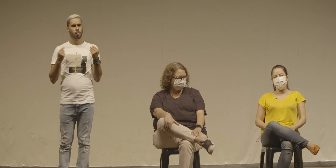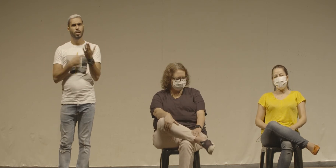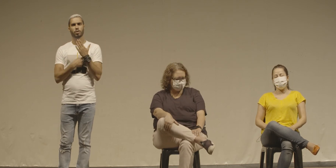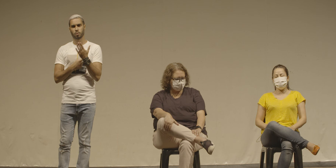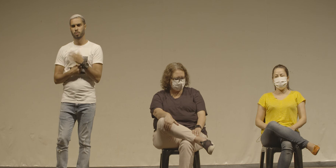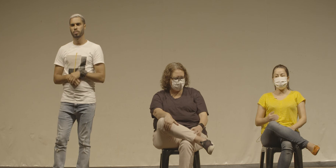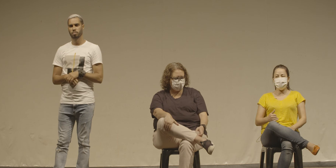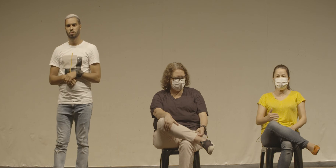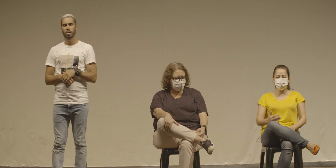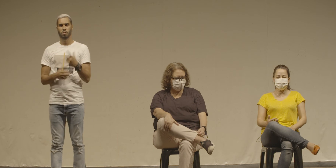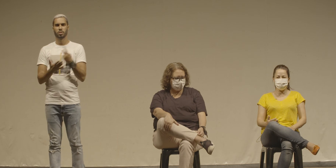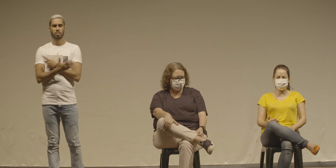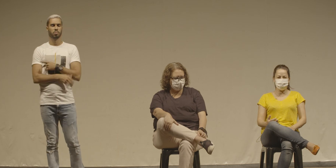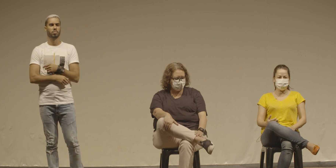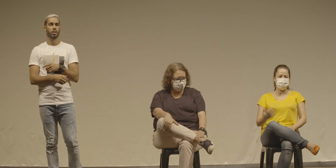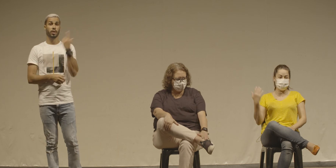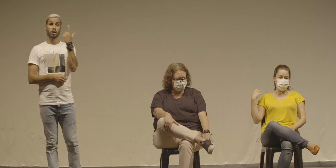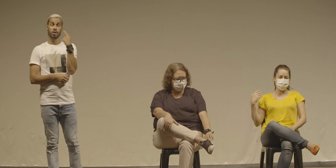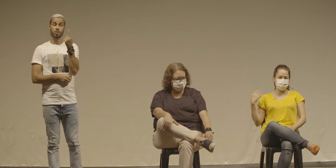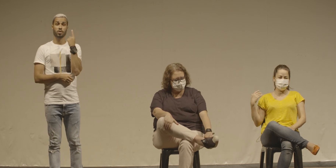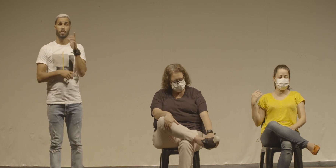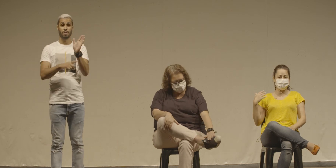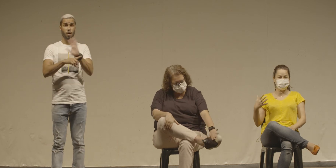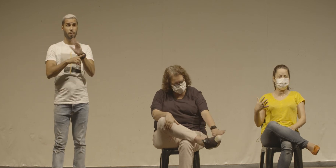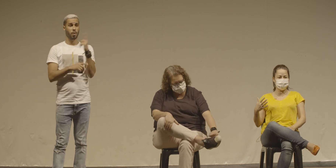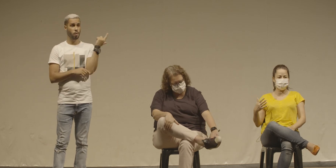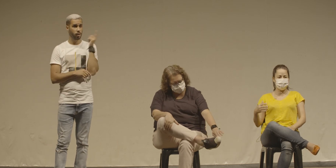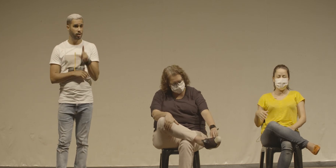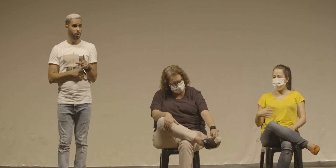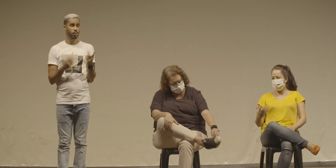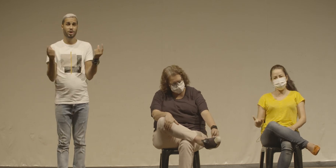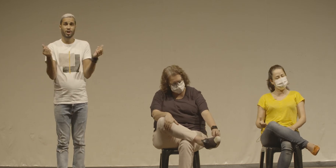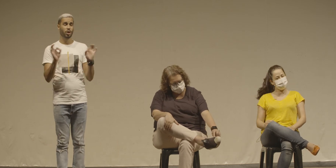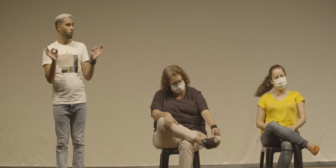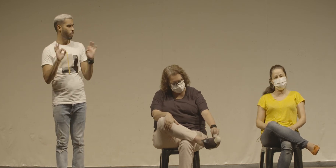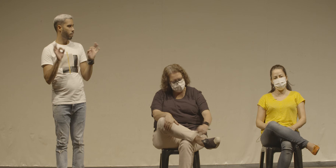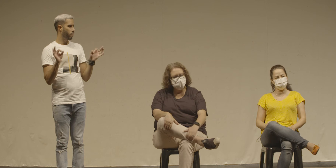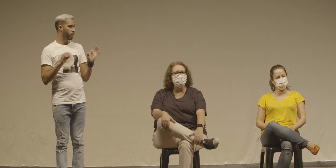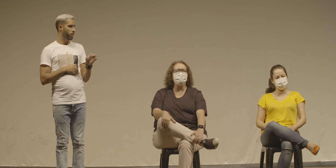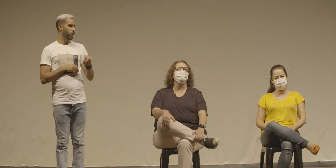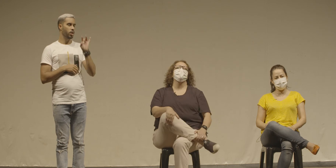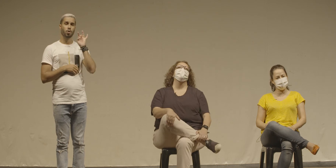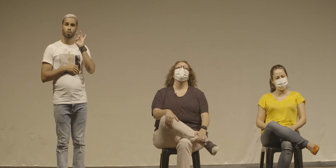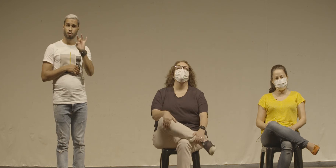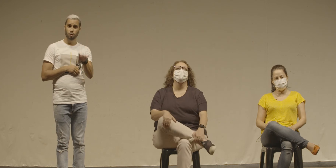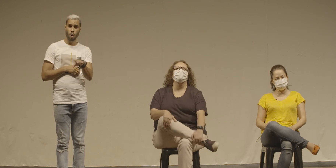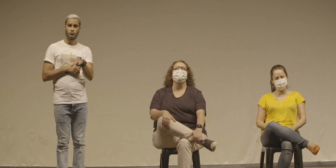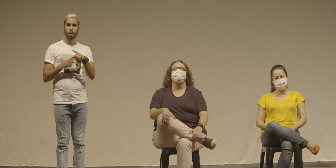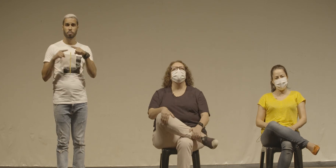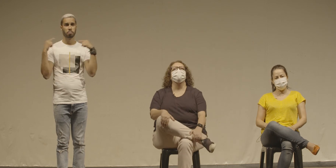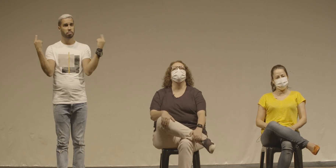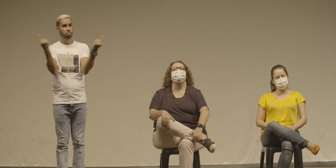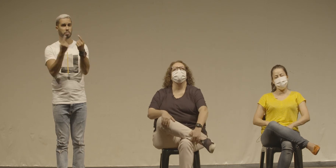porque para a gente conseguir fazer um filme assim, sem grana, só realmente com todo mundo abraçando a